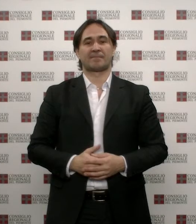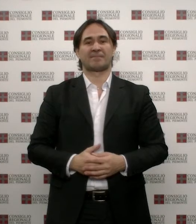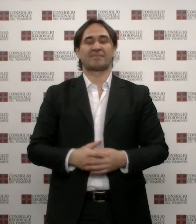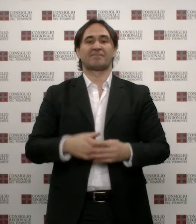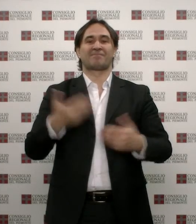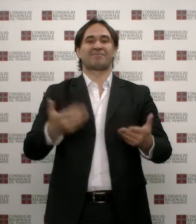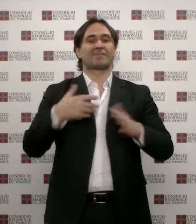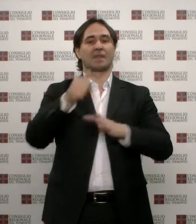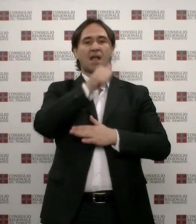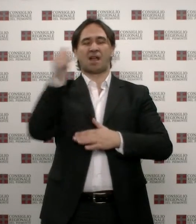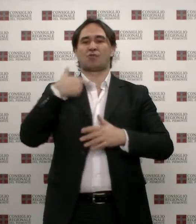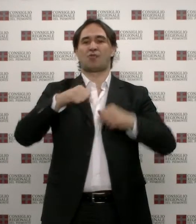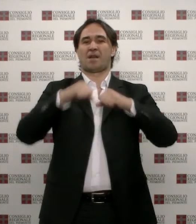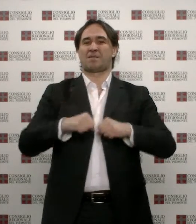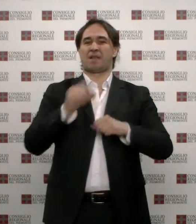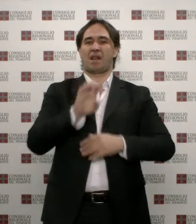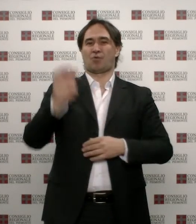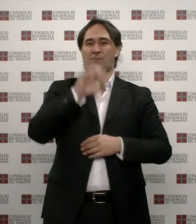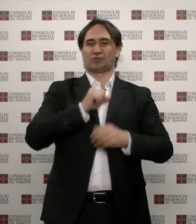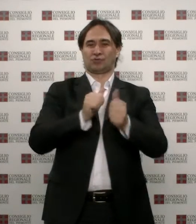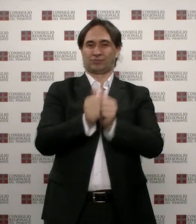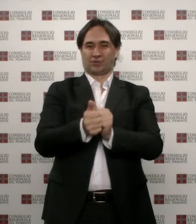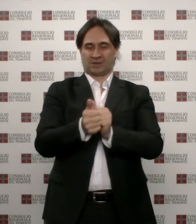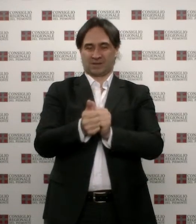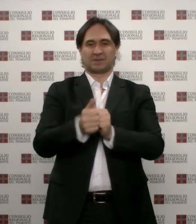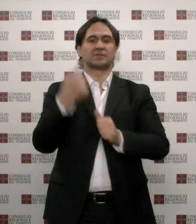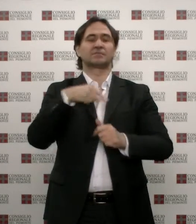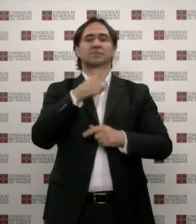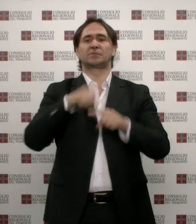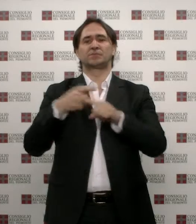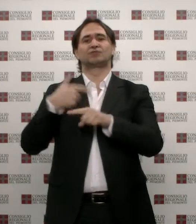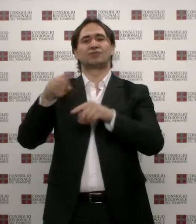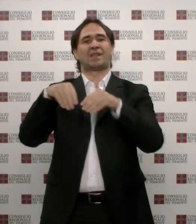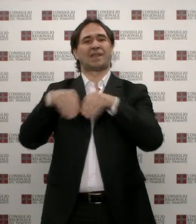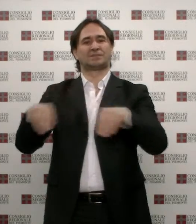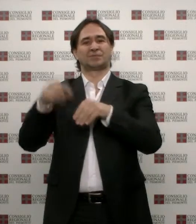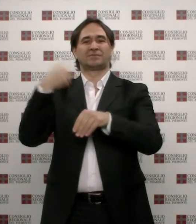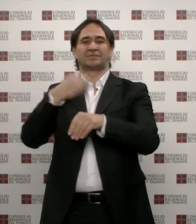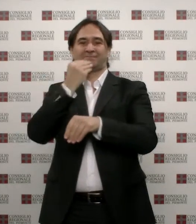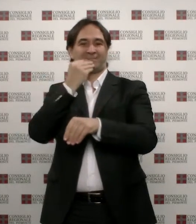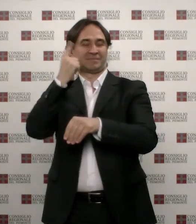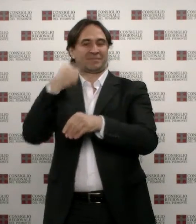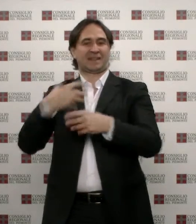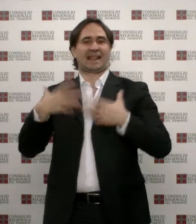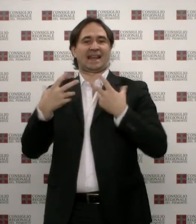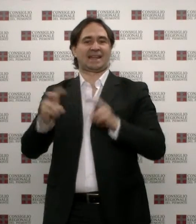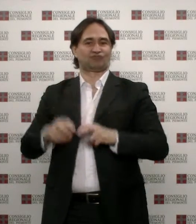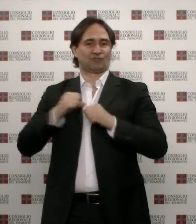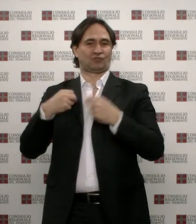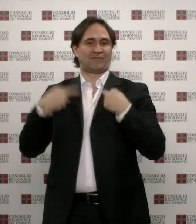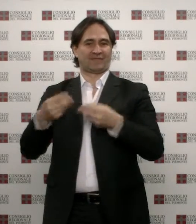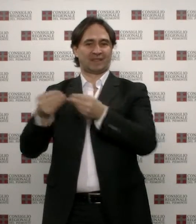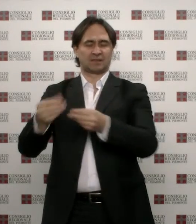Nell'anno in cui Torino è designata capitale europea dello sport e l'Expo celebra il tema dell'alimentazione come energia per la vita, il Consiglio regionale ha deciso